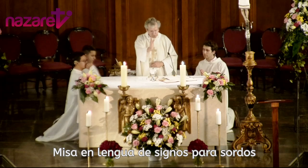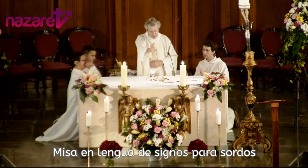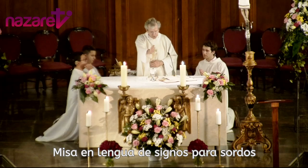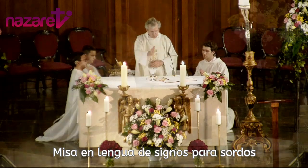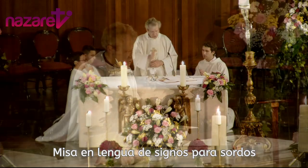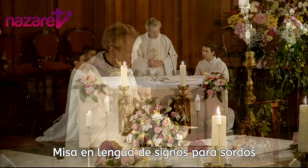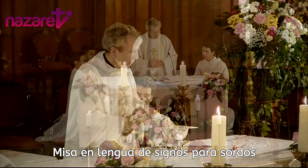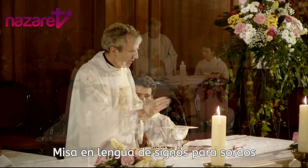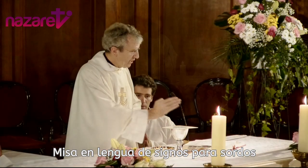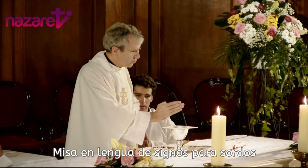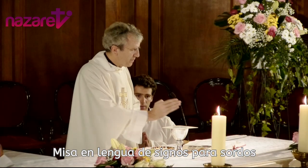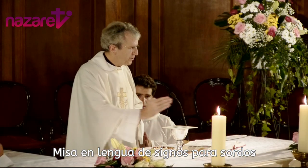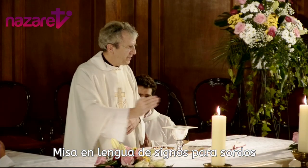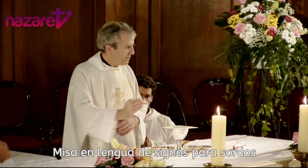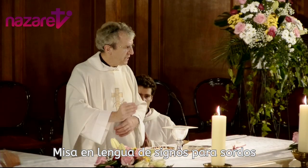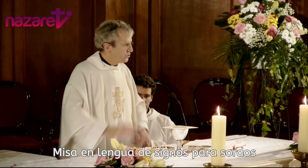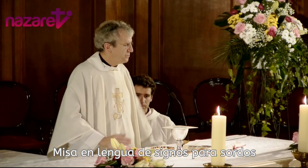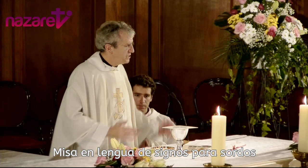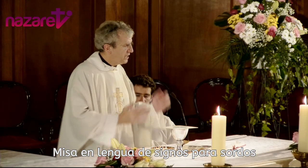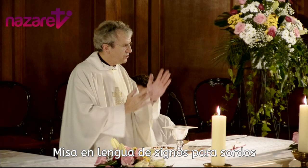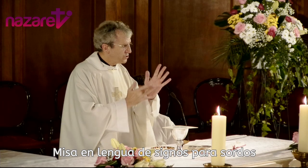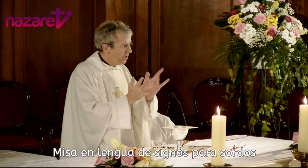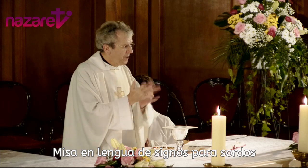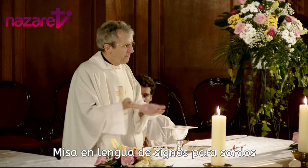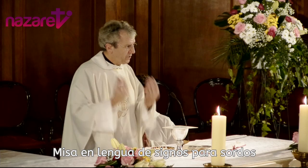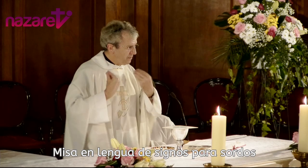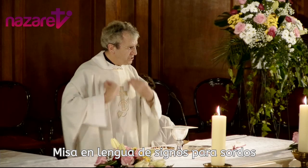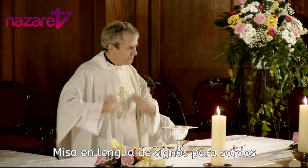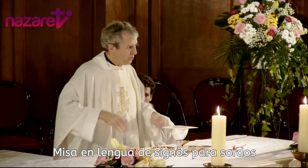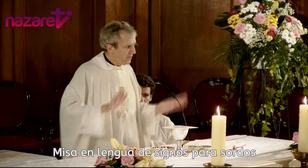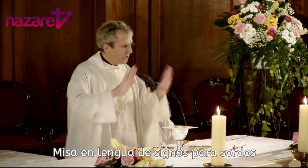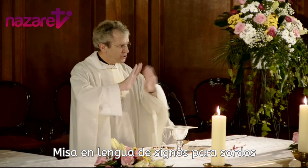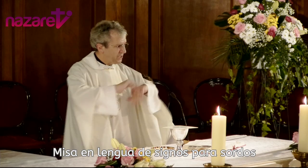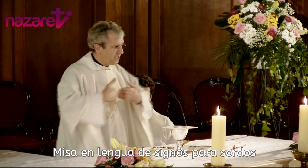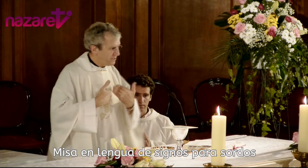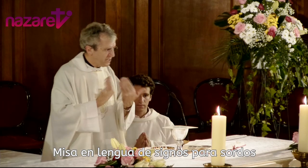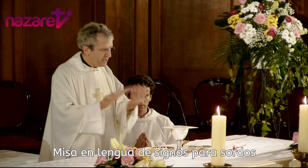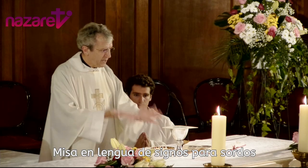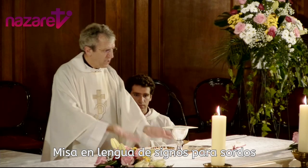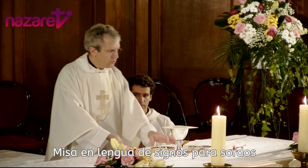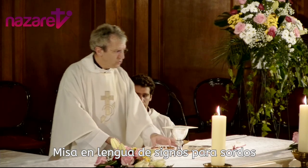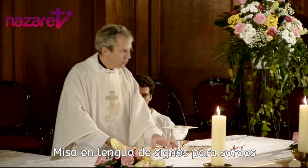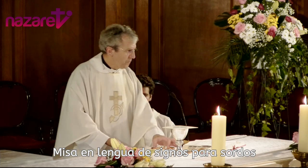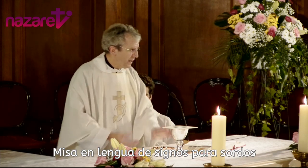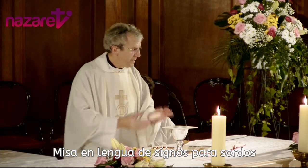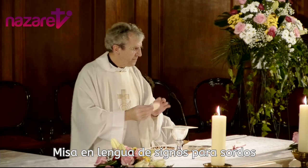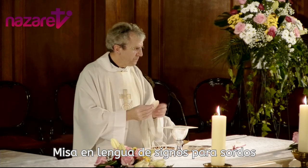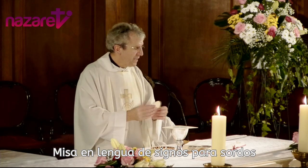Señor nuestro, que nos mandó celebrar estos misterios. Porque él mismo, la noche en que iba a ser entregado, tomó pan.